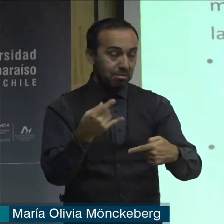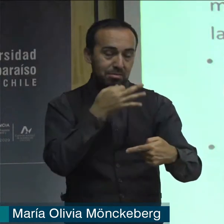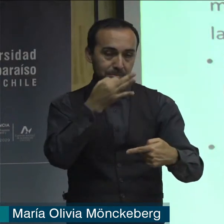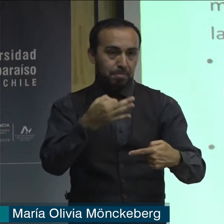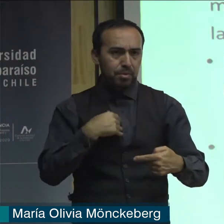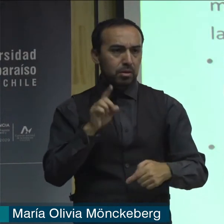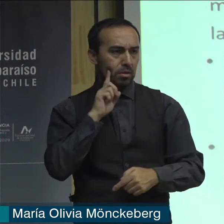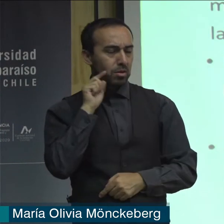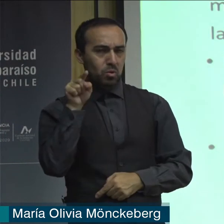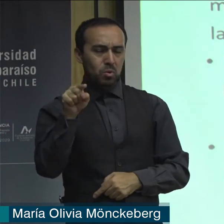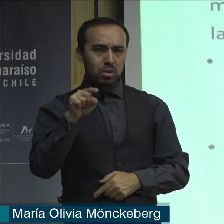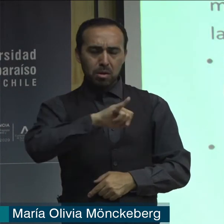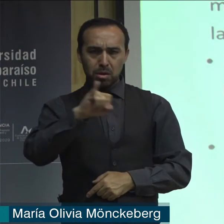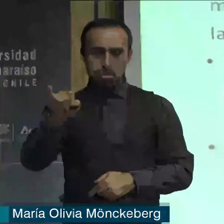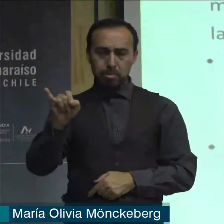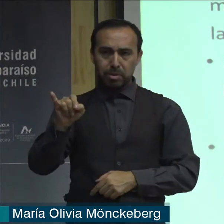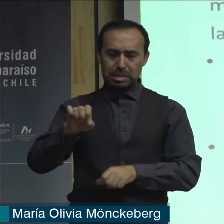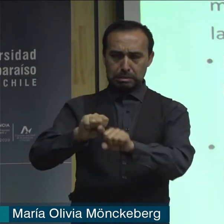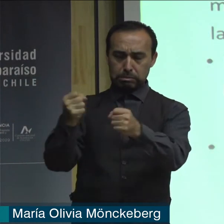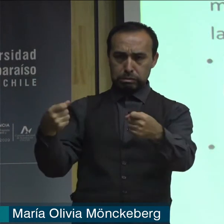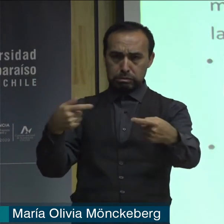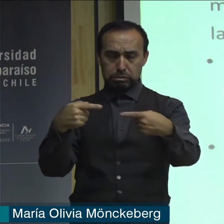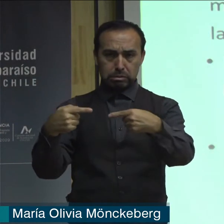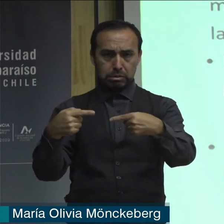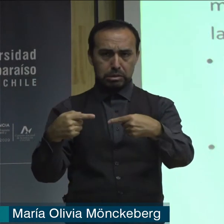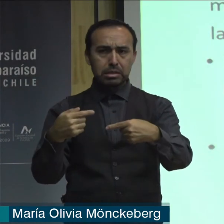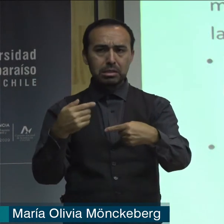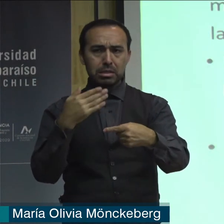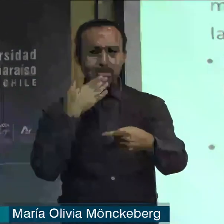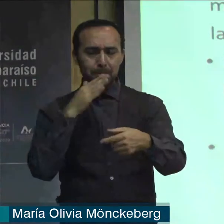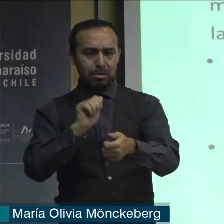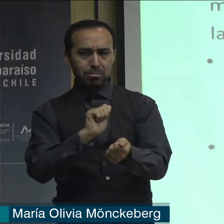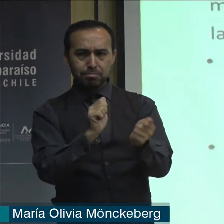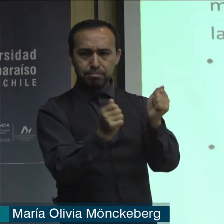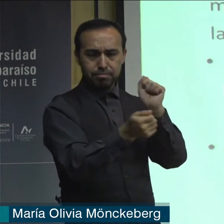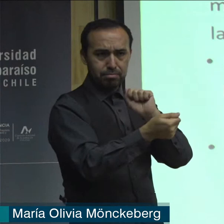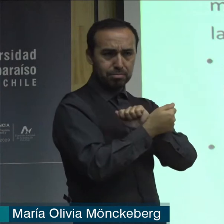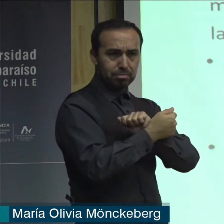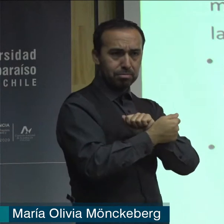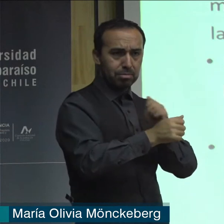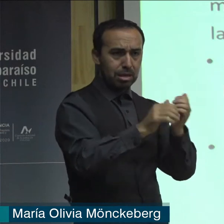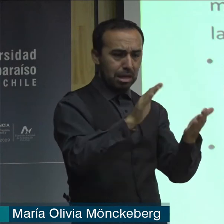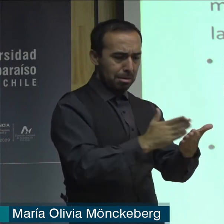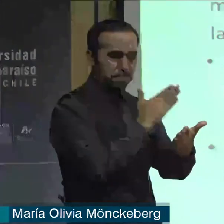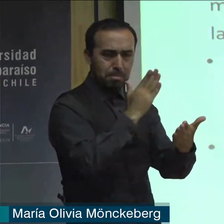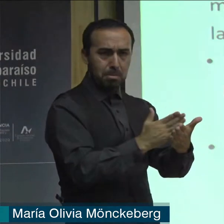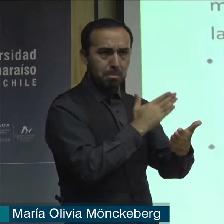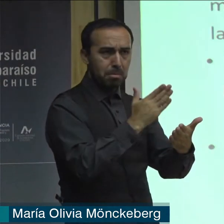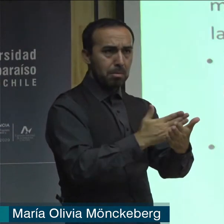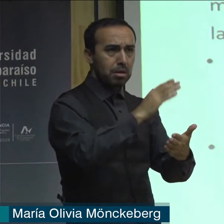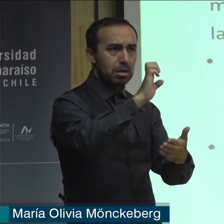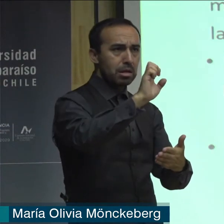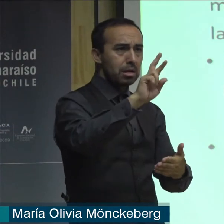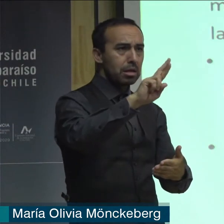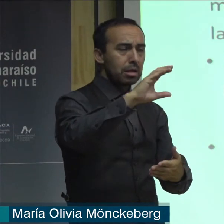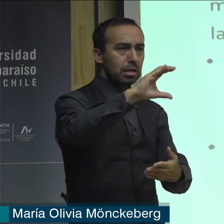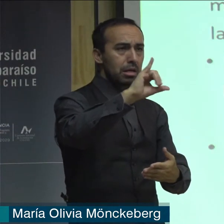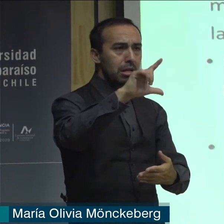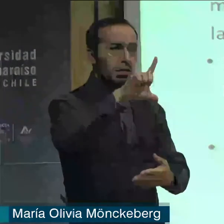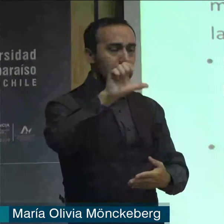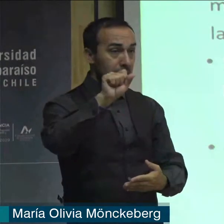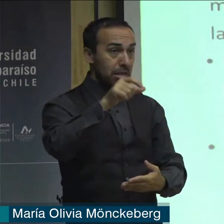preferí irme me habían ofrecido a la revista arcilla era director el periodista Emilio